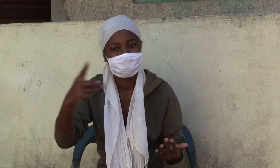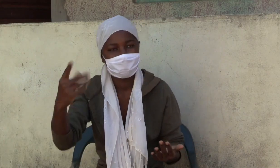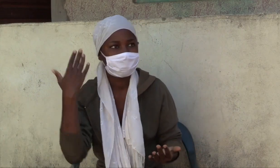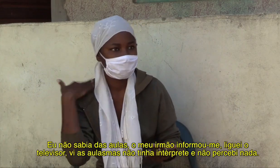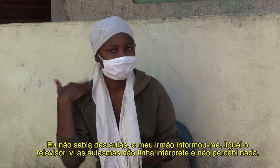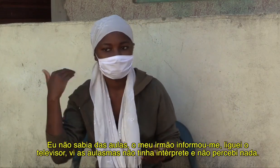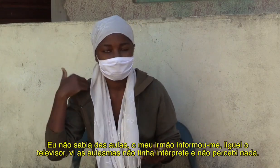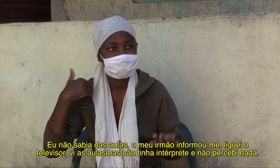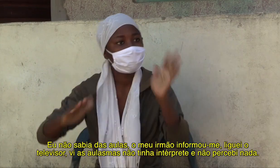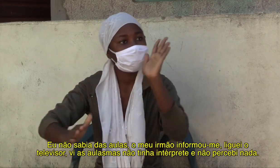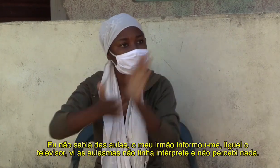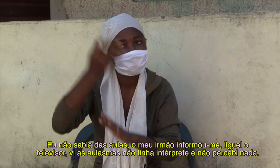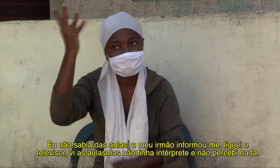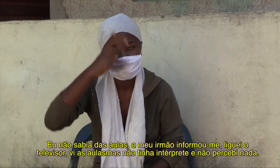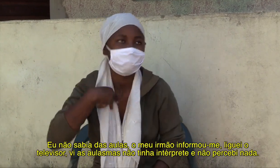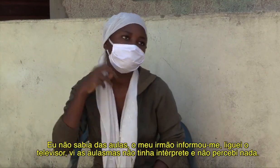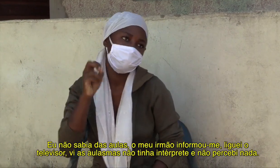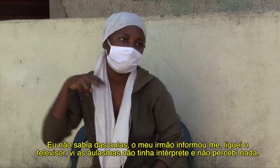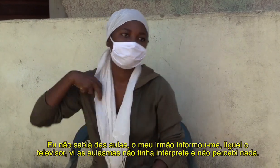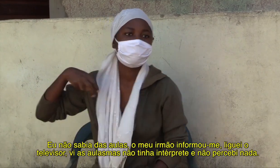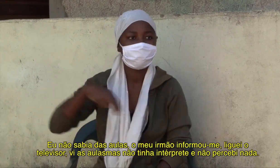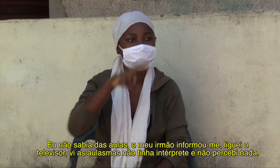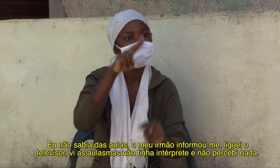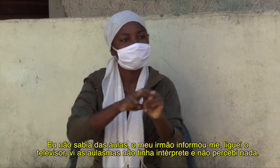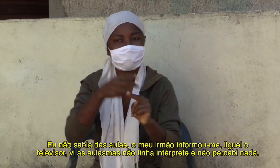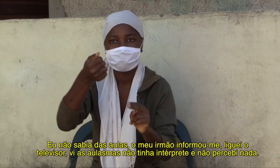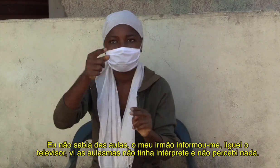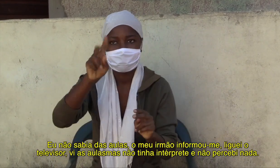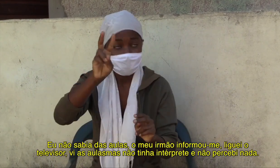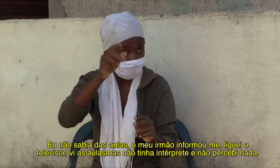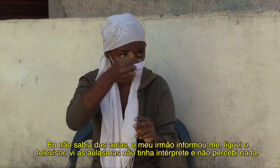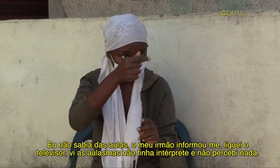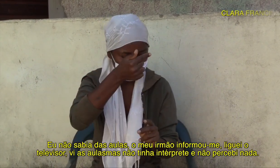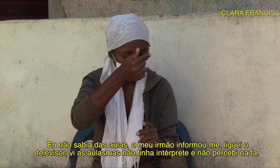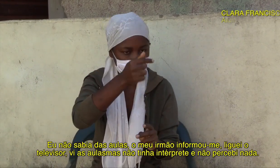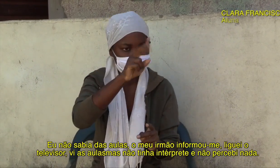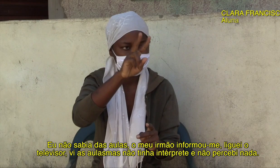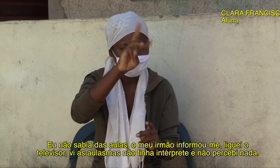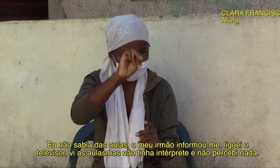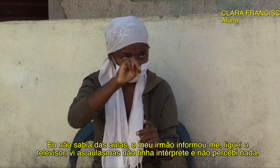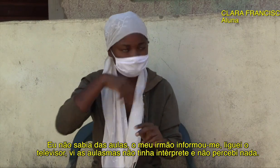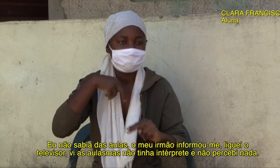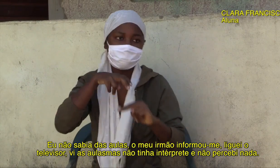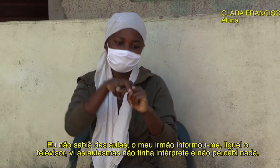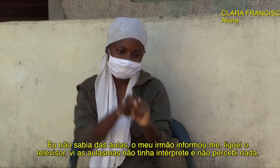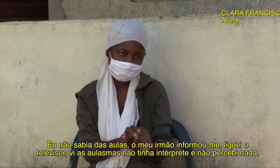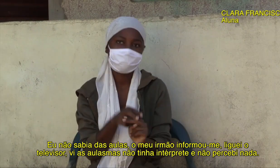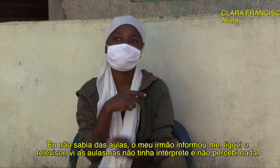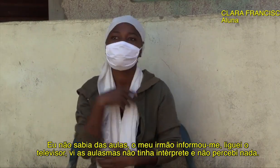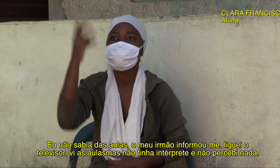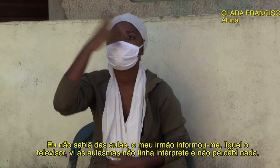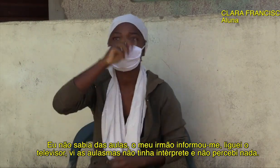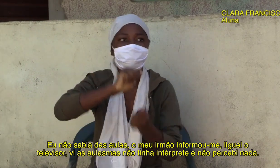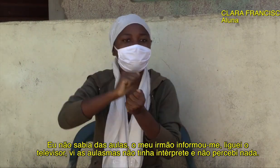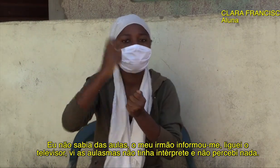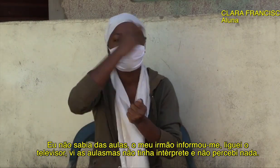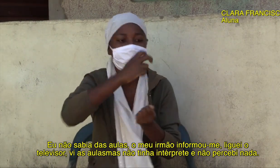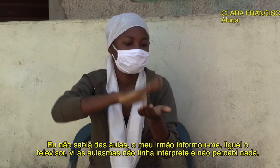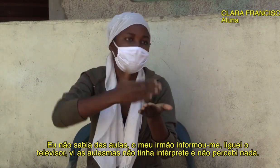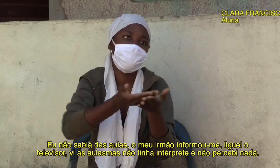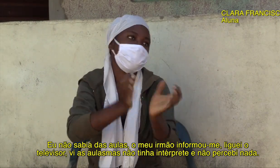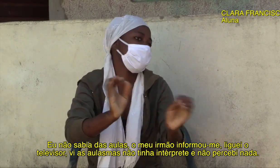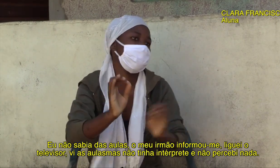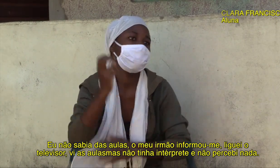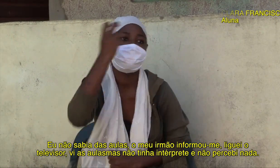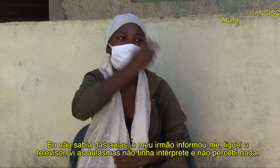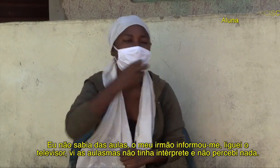Eu no princípio não sabia, mas meu irmão me informou. Fui ligar a televisão, canal TVM, fiquei